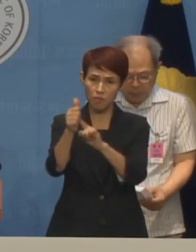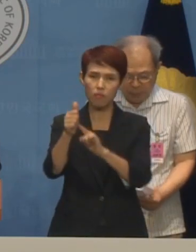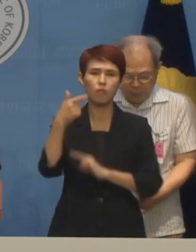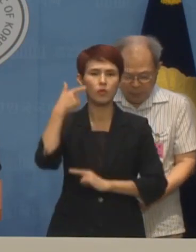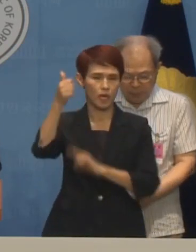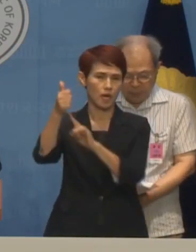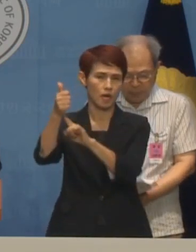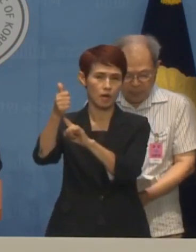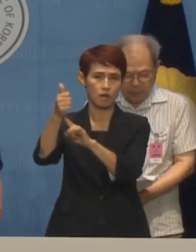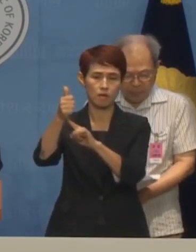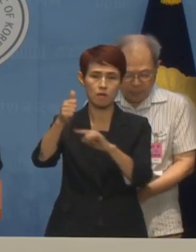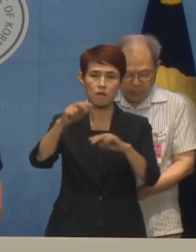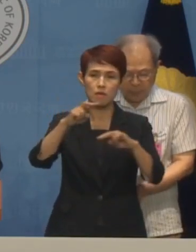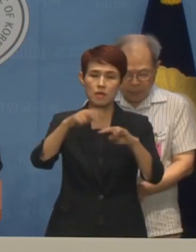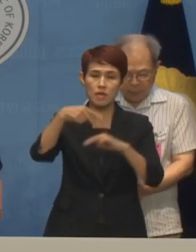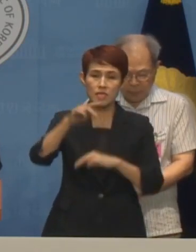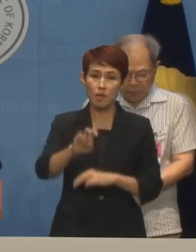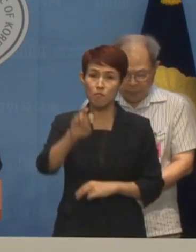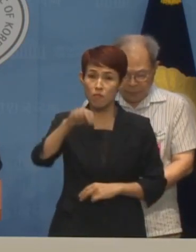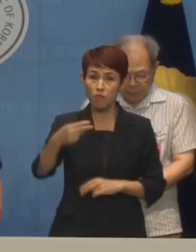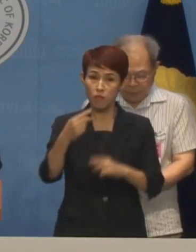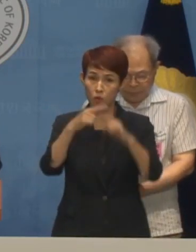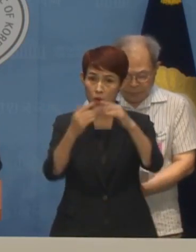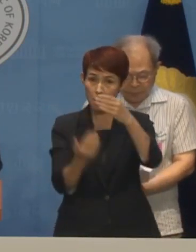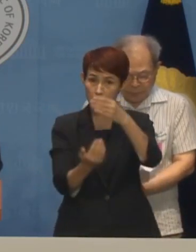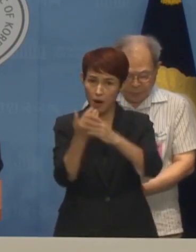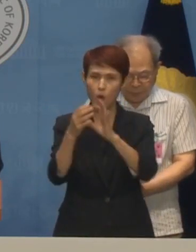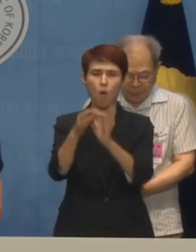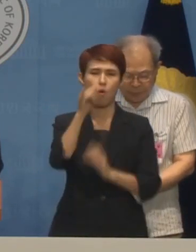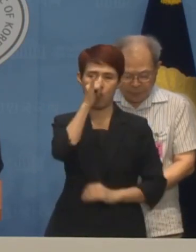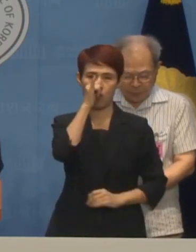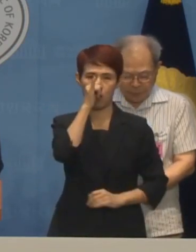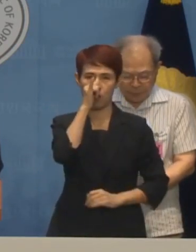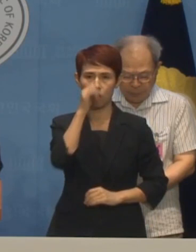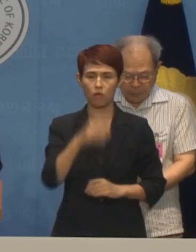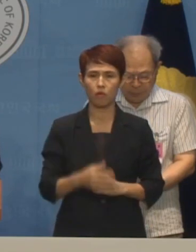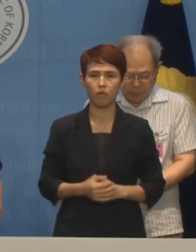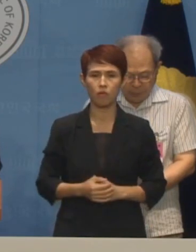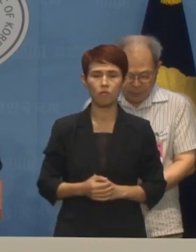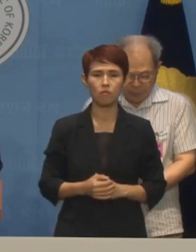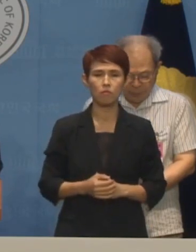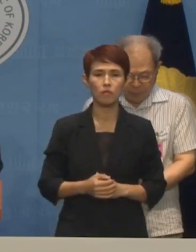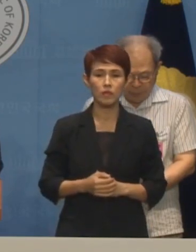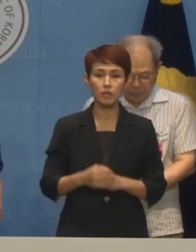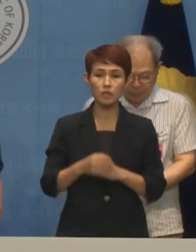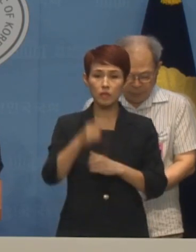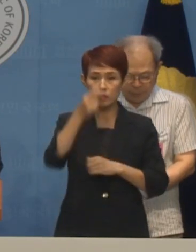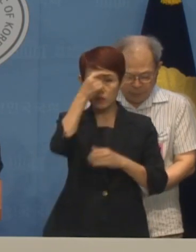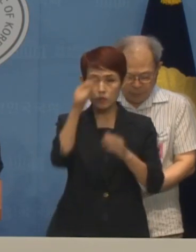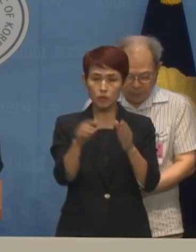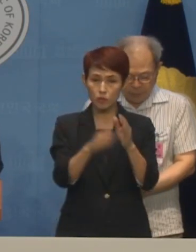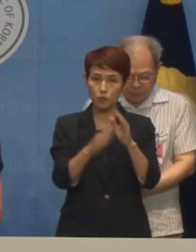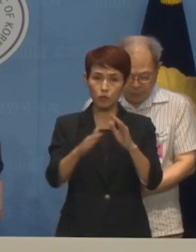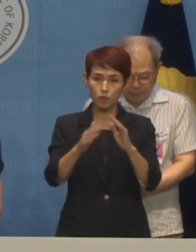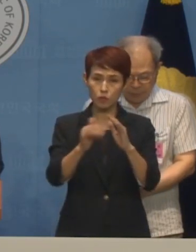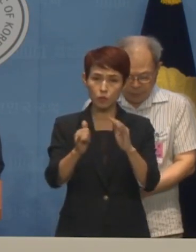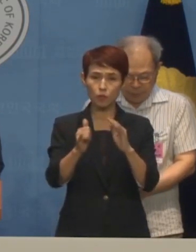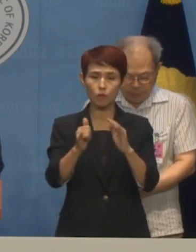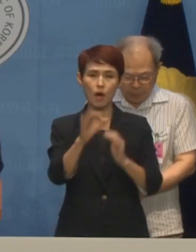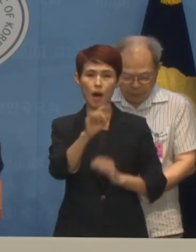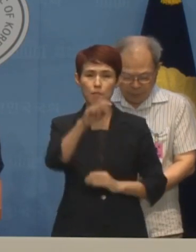샘물교회 사건에도 책임이 있다. 샘물교회 교인들이 선교 목적으로 아프가니스탄에 입국을